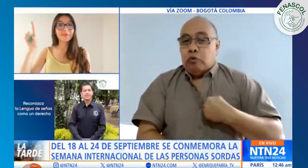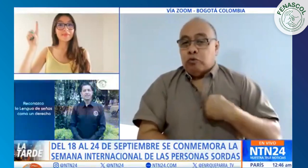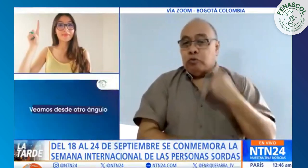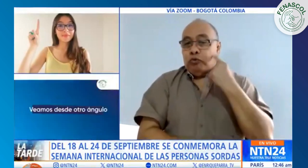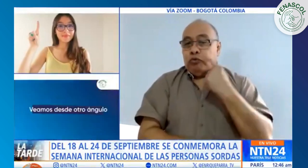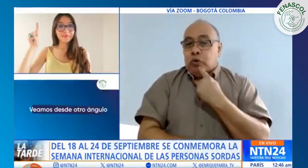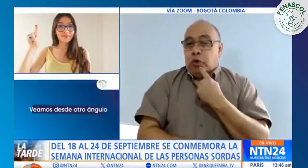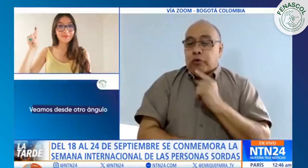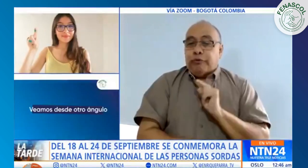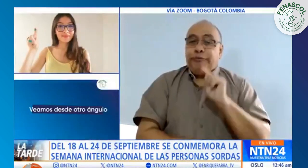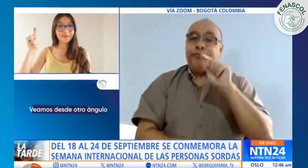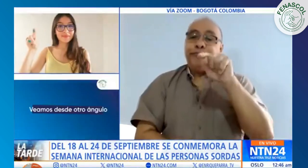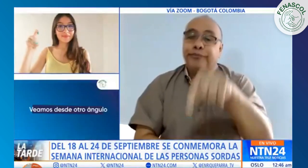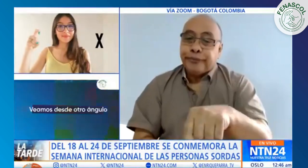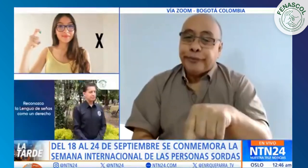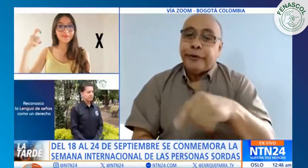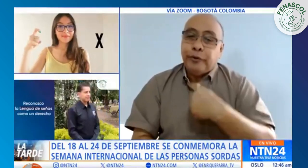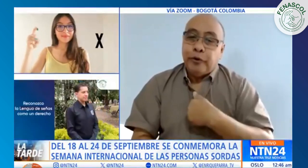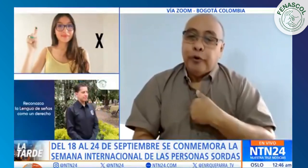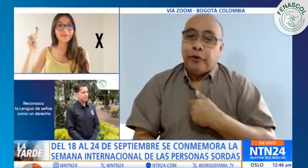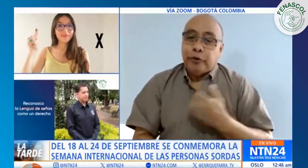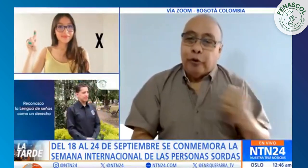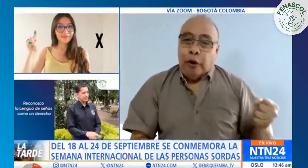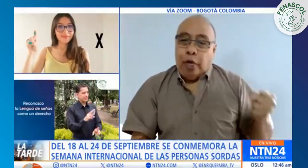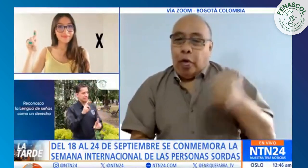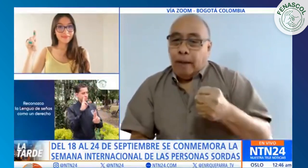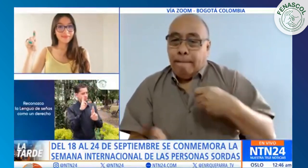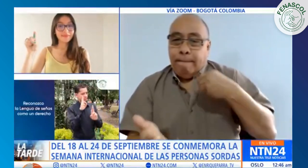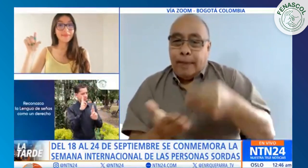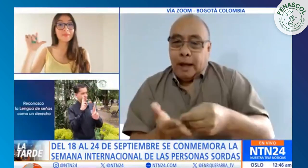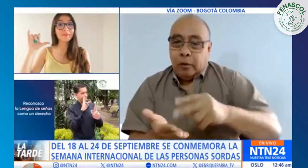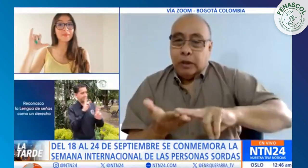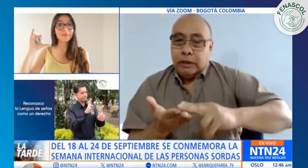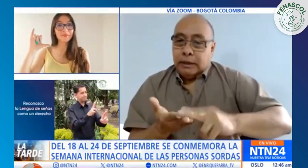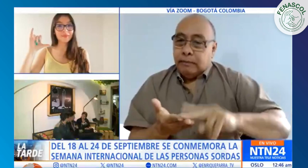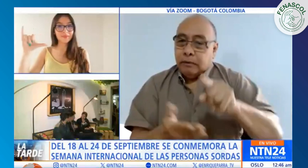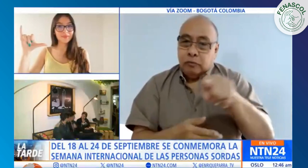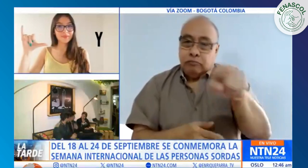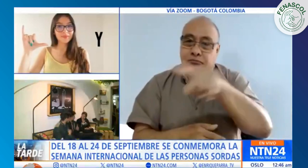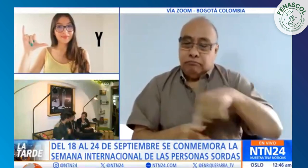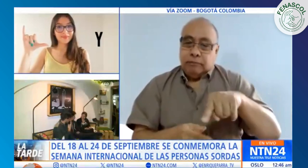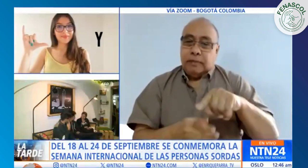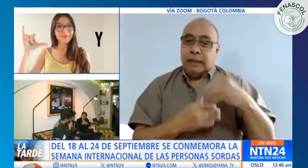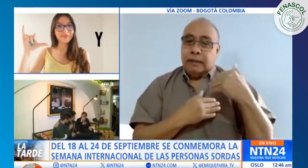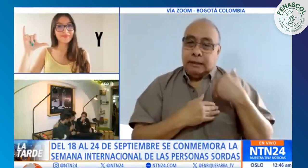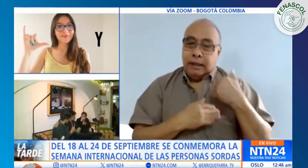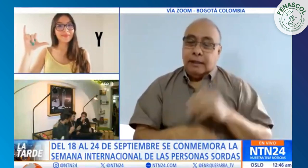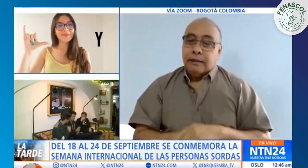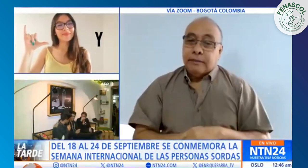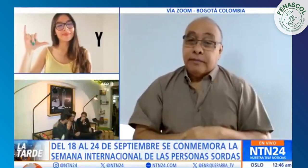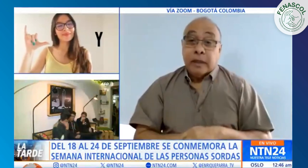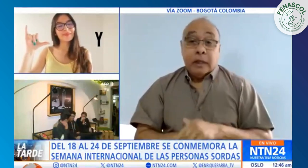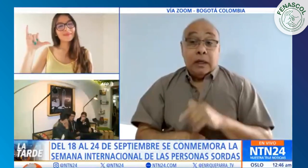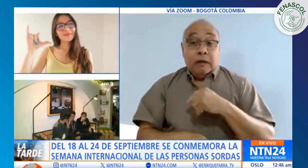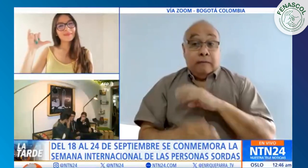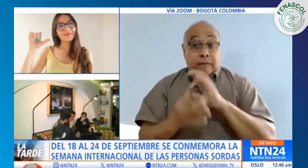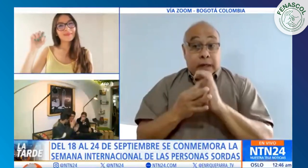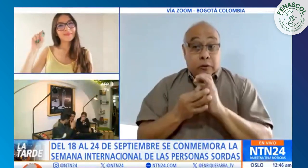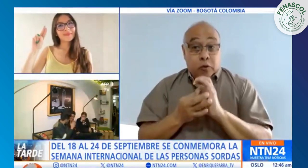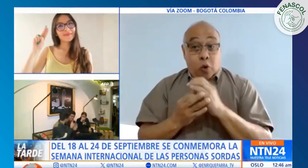esta financiación de estos ajustes razonables y no que la persona sorda vaya a una entidad y